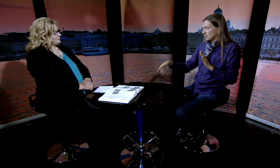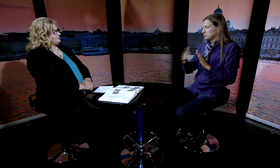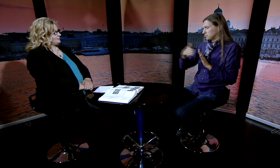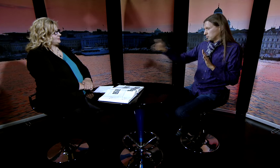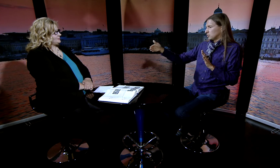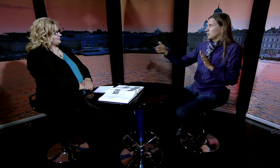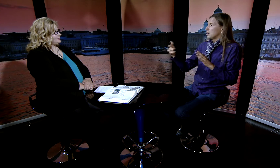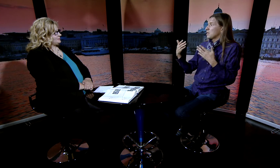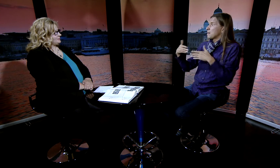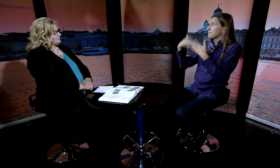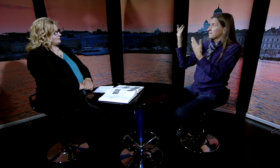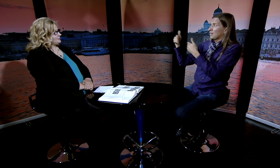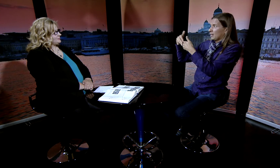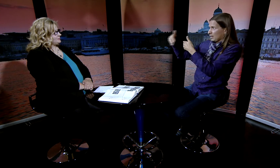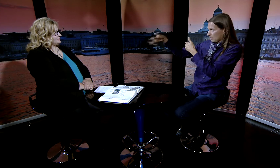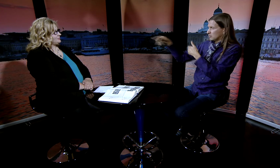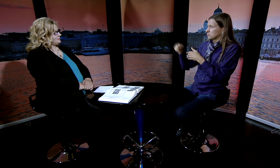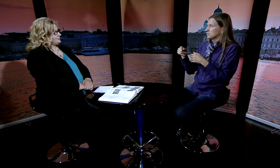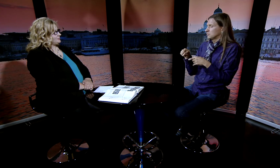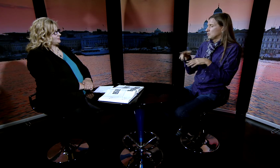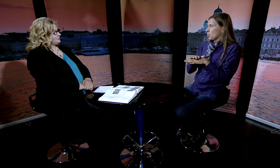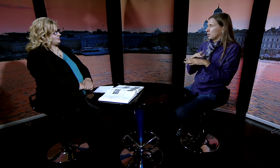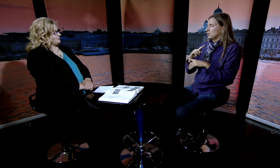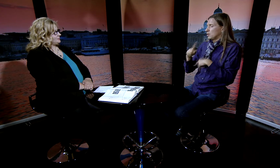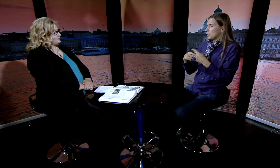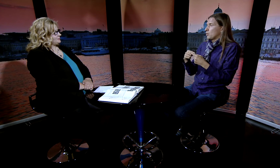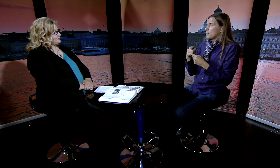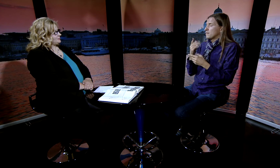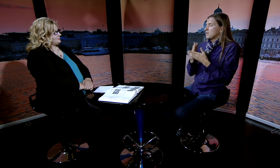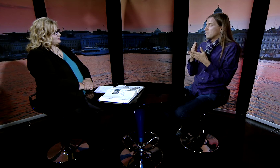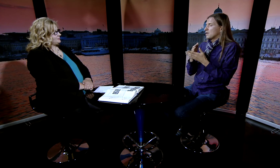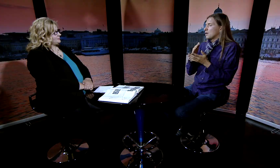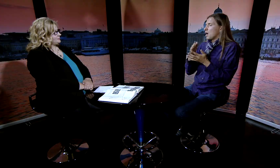Sanakirjatyössä haluttiin toteuttaa Hirnin idea kuvata viittomat vaihe vaiheittain.